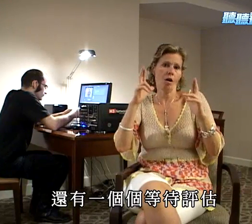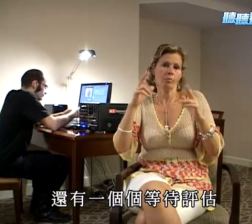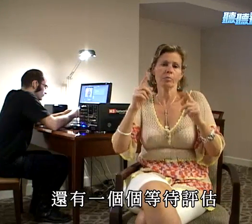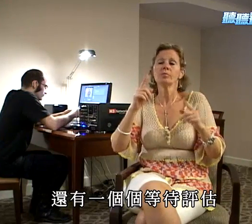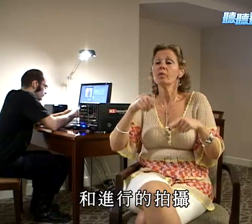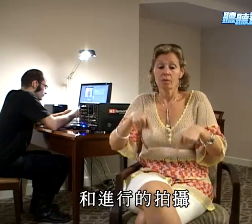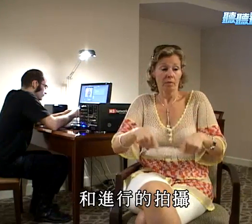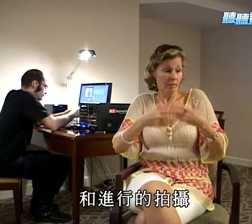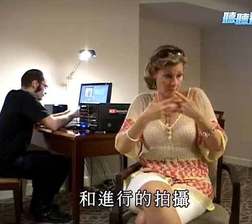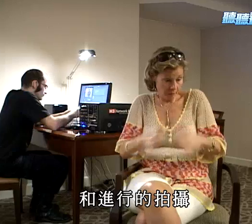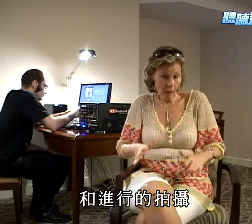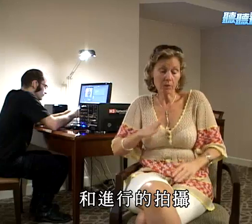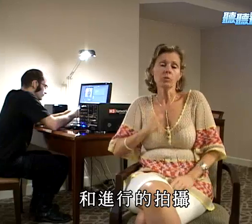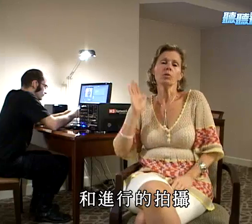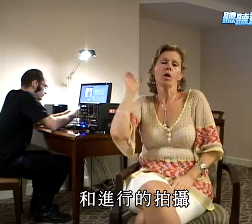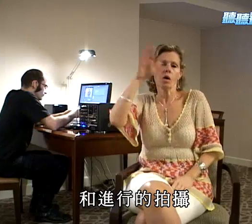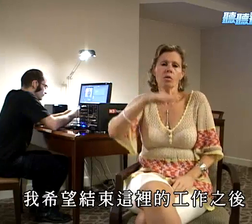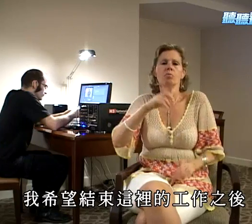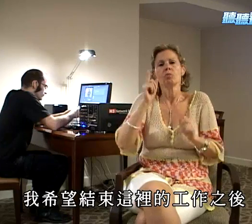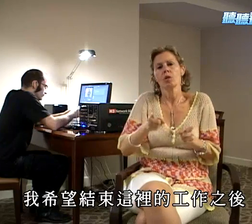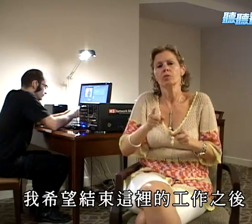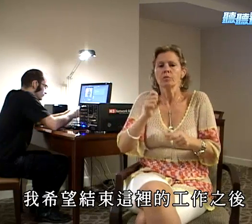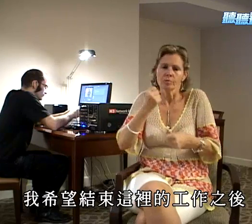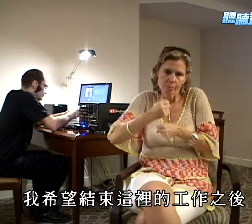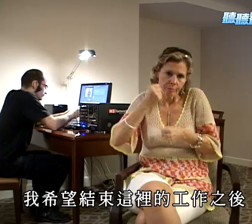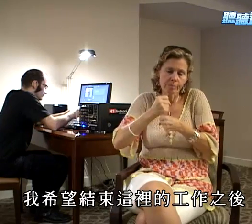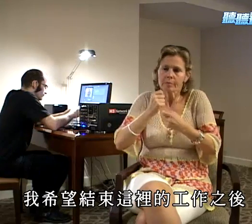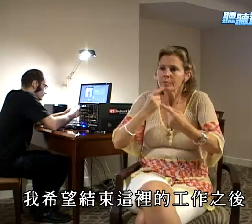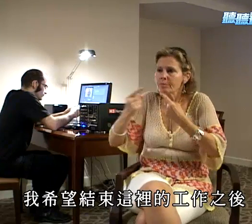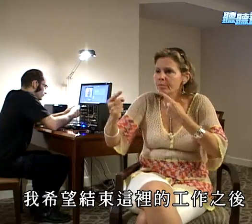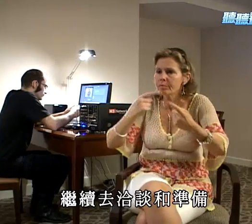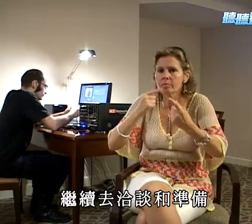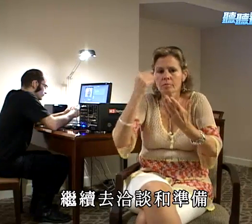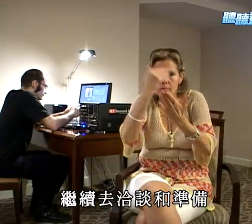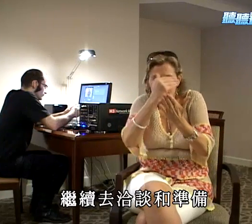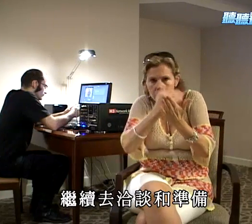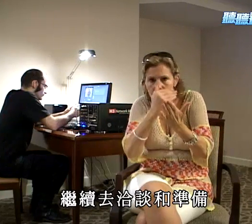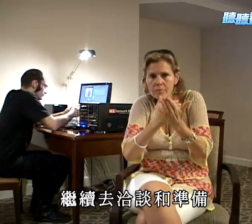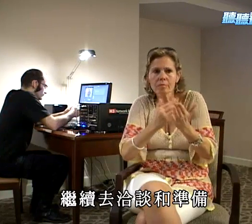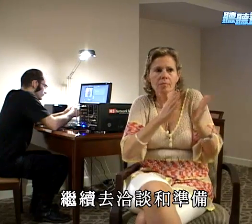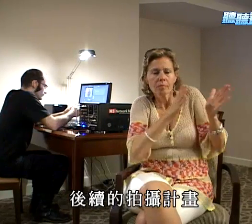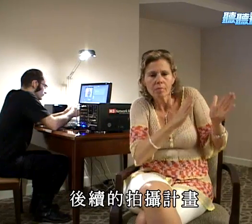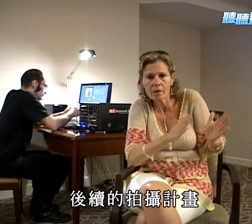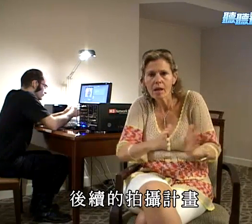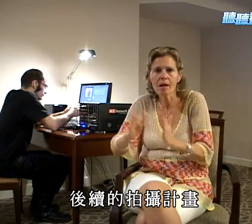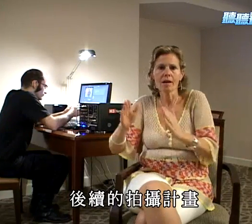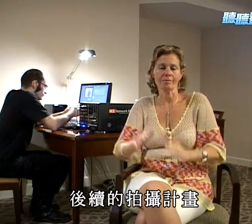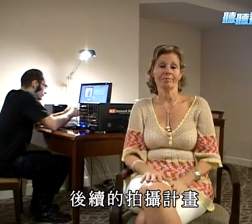和进行的拍摄。我希望结束这里的工作之后，继续去洽谈和准备后续的拍摄计